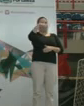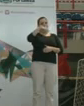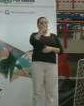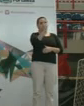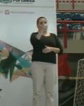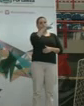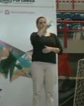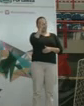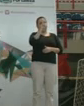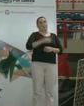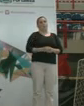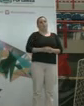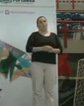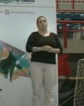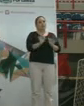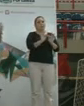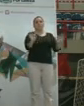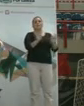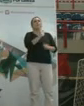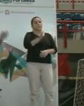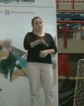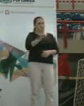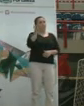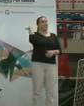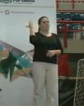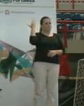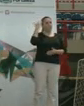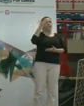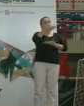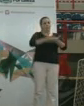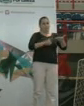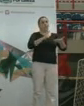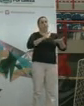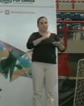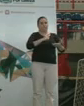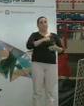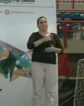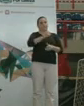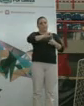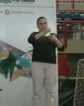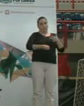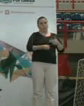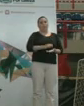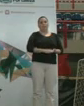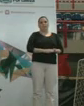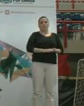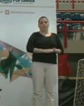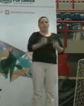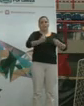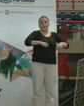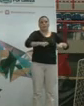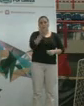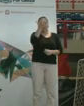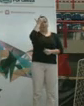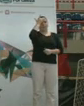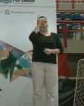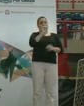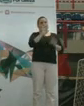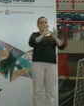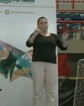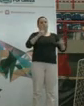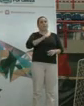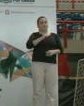funçãozinha que você tem, bem simples, e já caiu questões envolvendo essa situação. Ninguém precisa saber essa função. Claro que vai